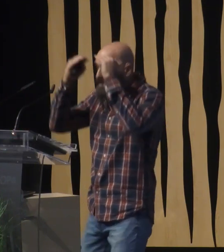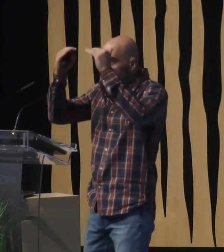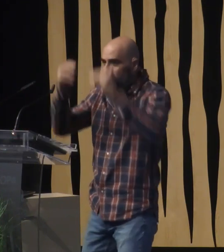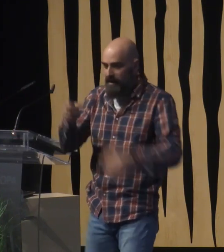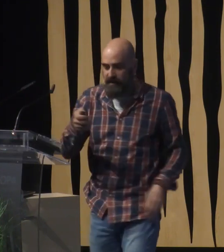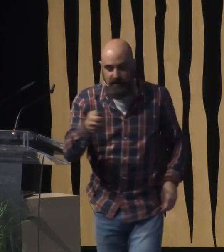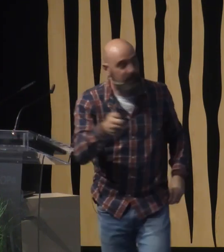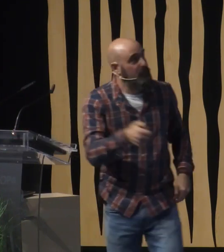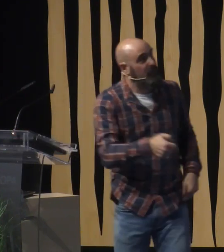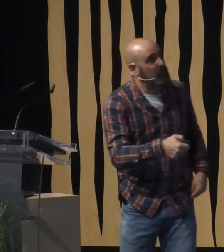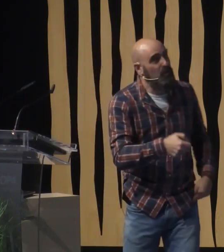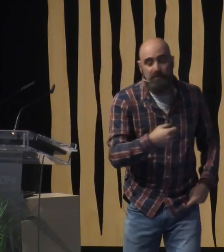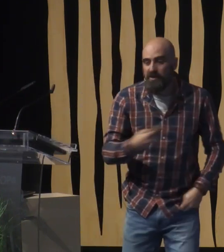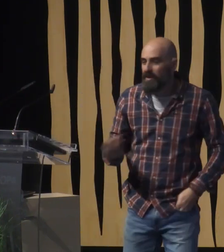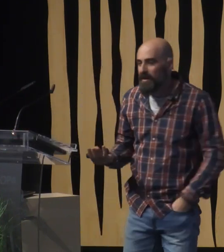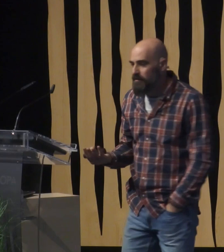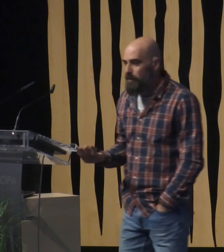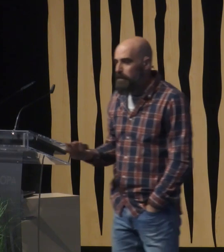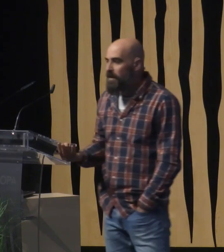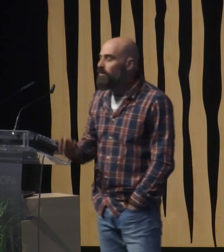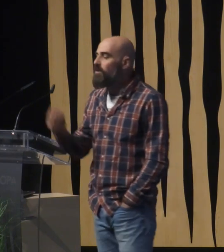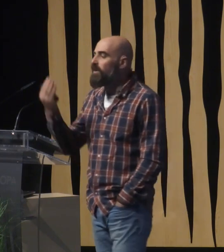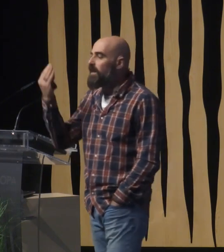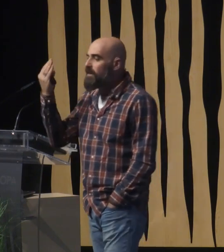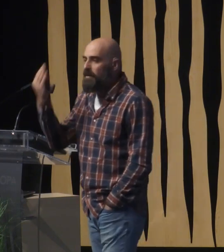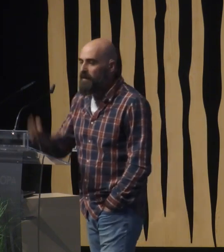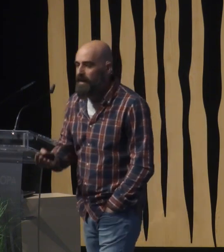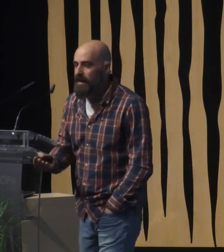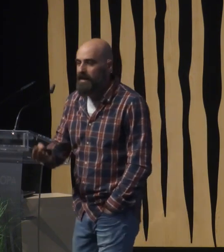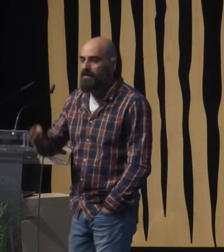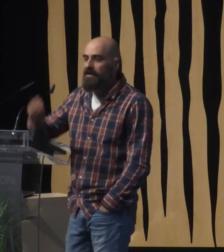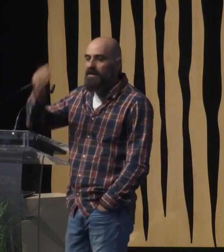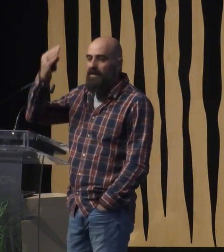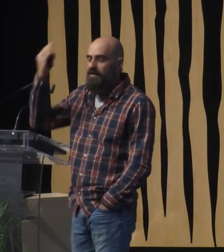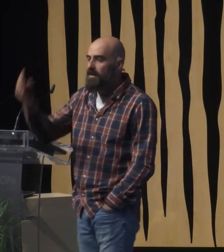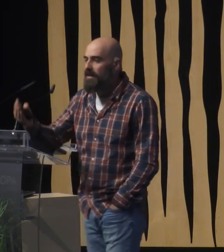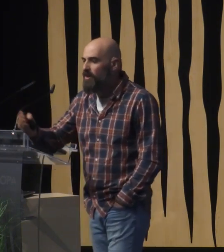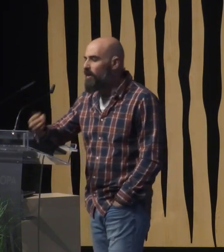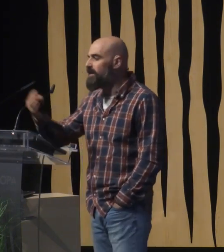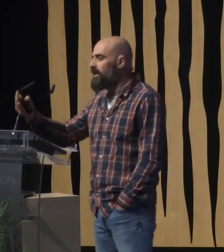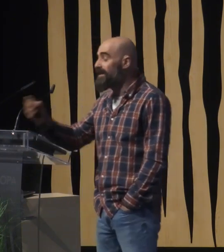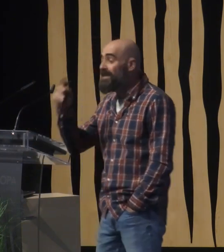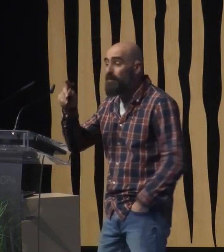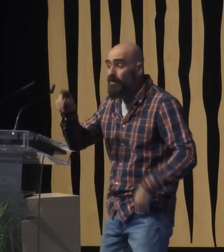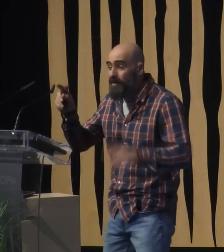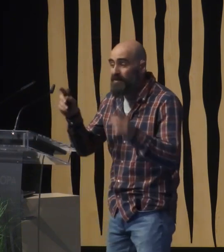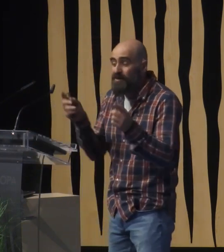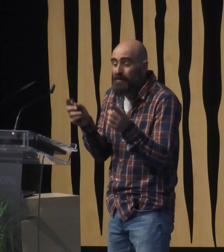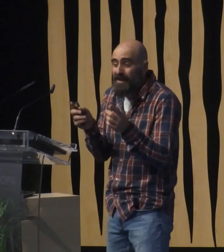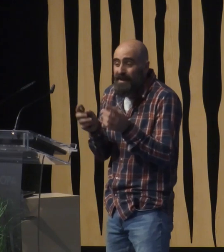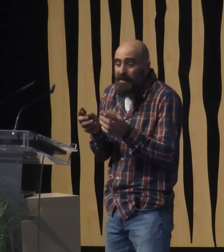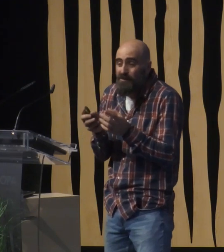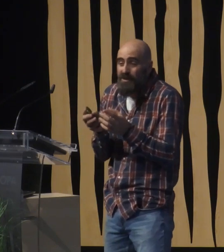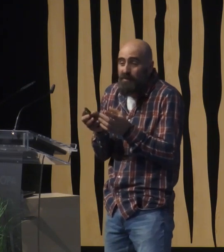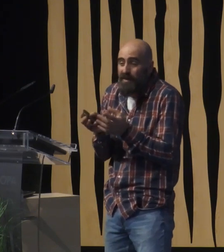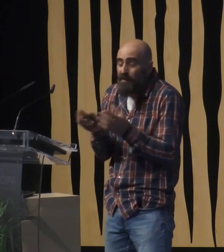ahí, ¿vale? No es personal. Que tu hijo te diga que eres mal padre, que te está diciendo que la estás cagando, que no le entiendes, que eres el peor. Casualmente,